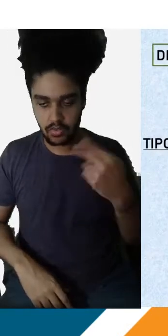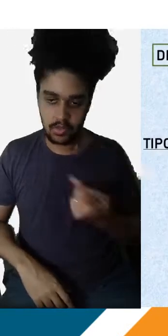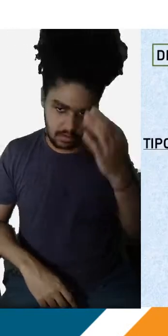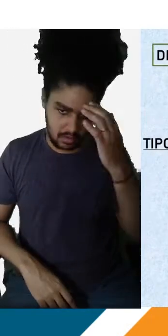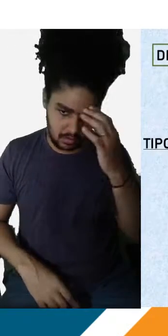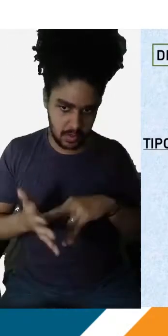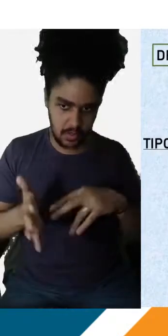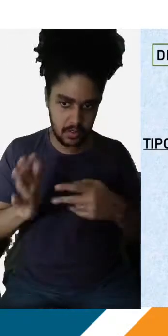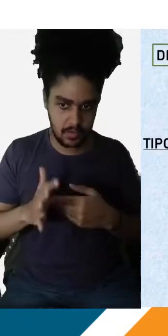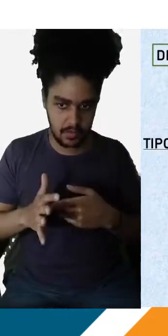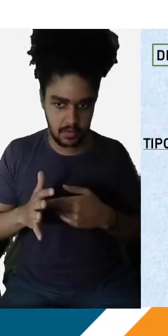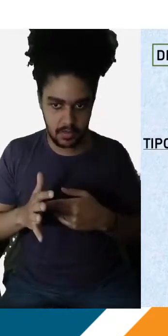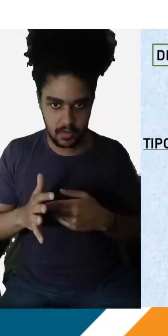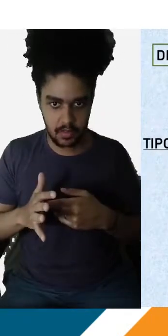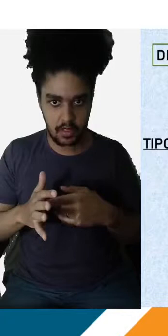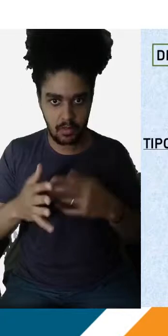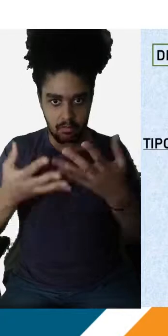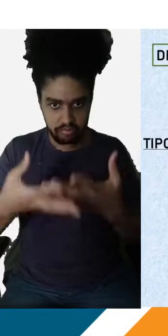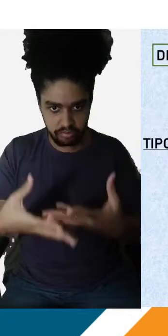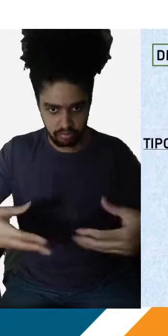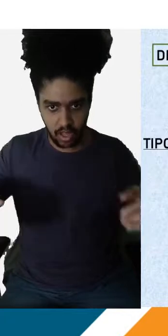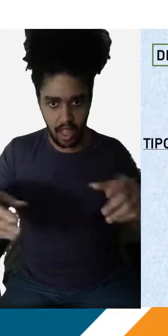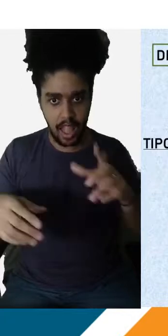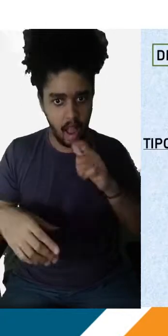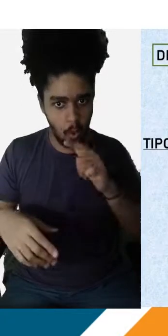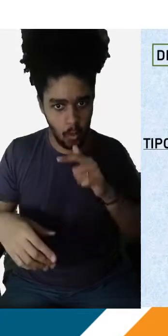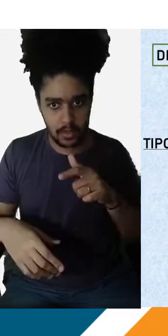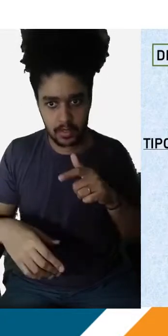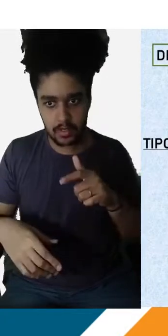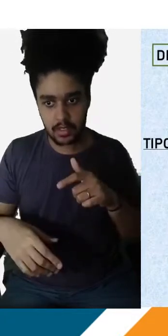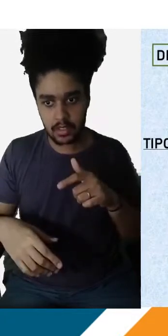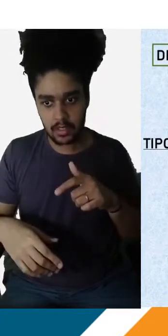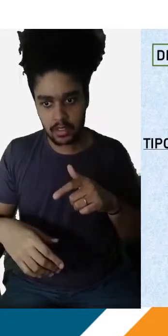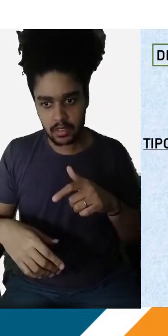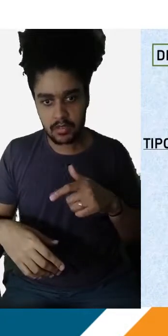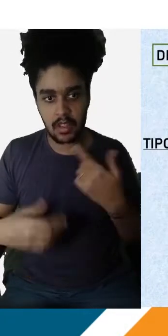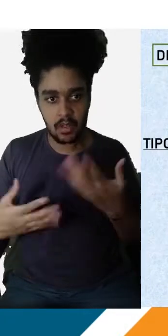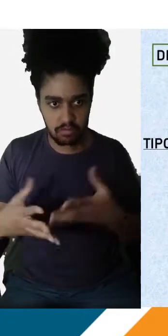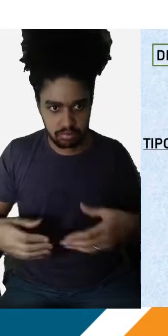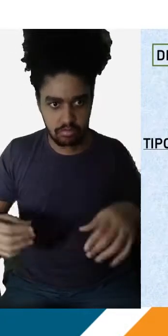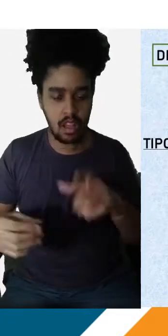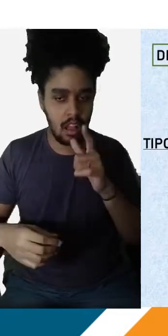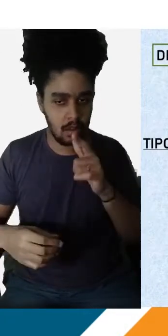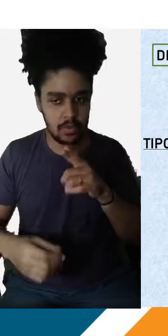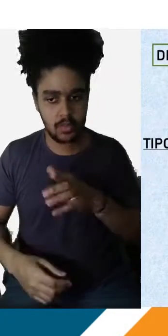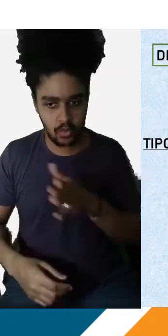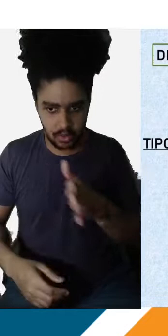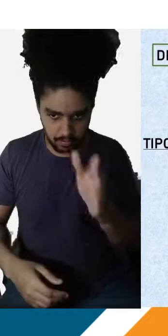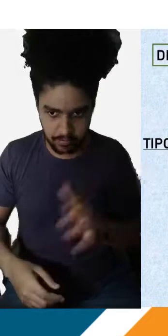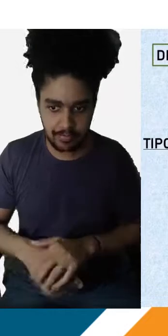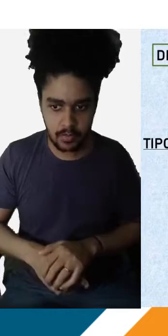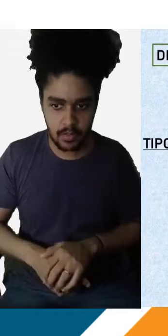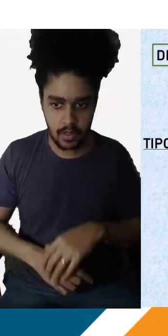significa o escoamento de água. Nesse caso, escoamento das águas do rio. Nesse sentido,